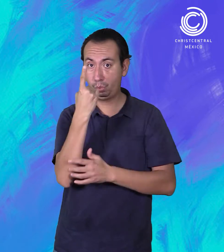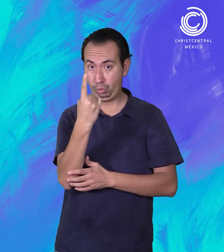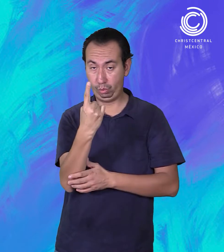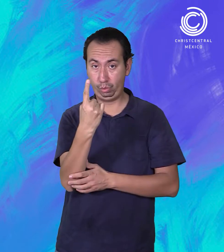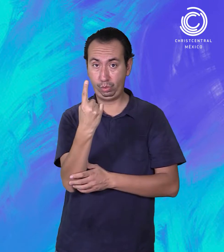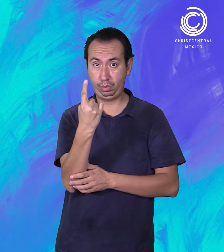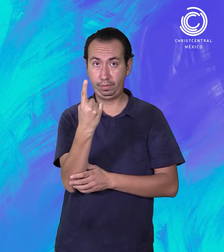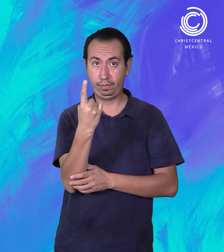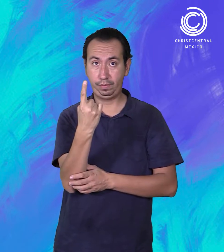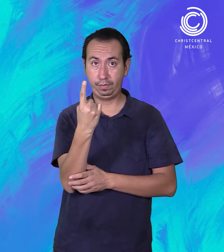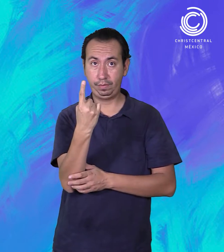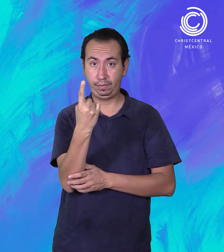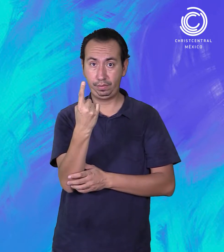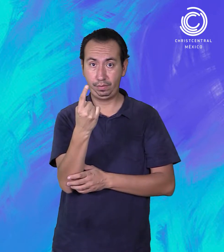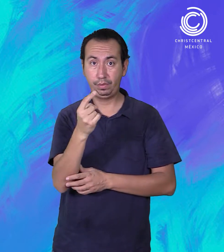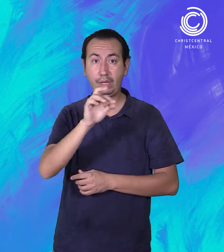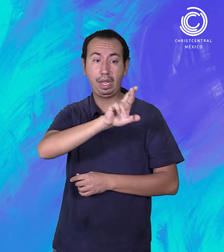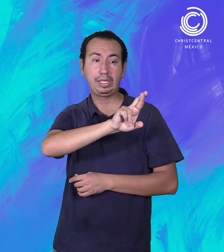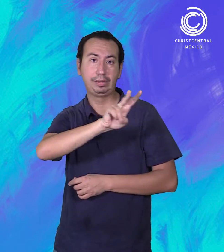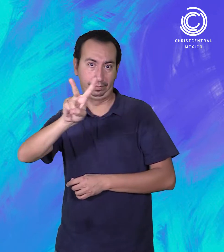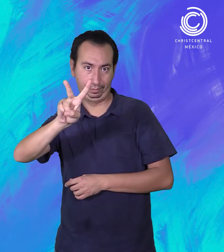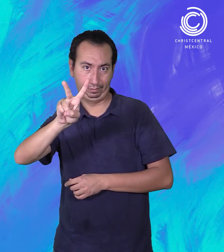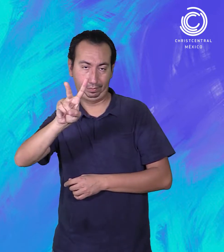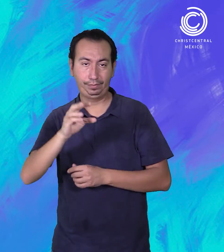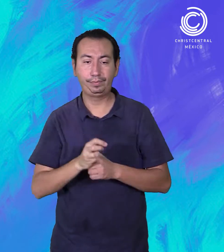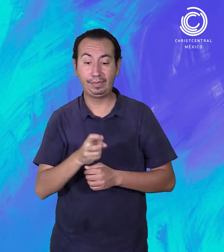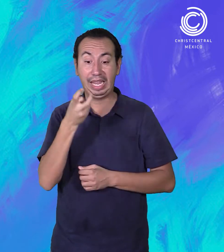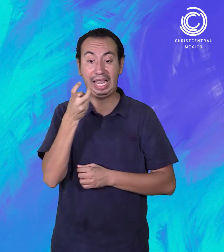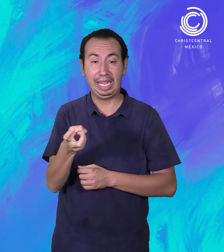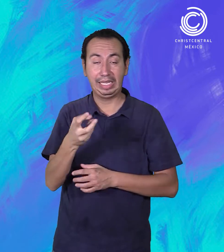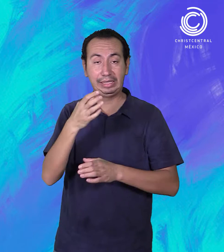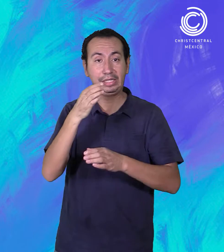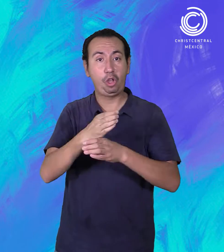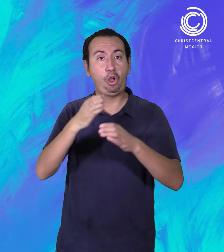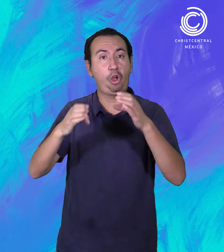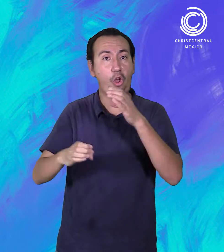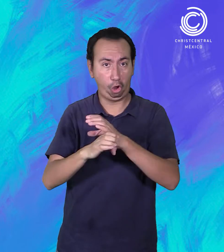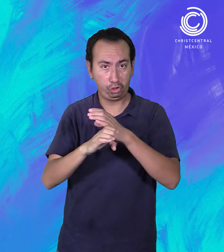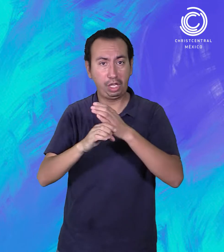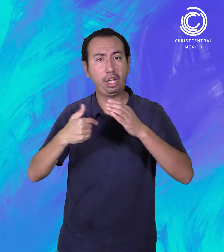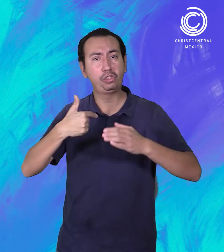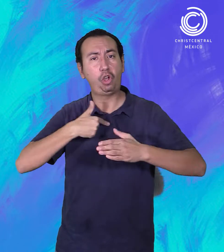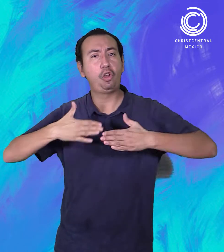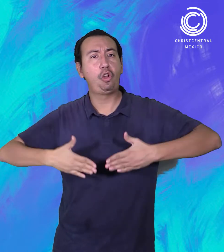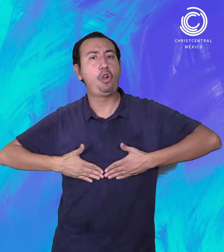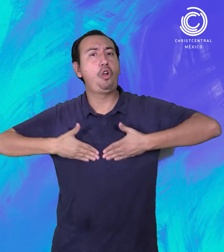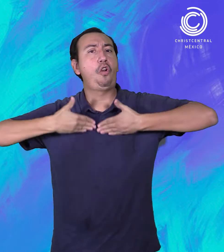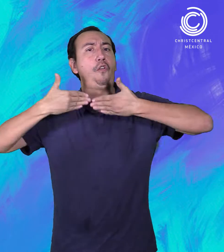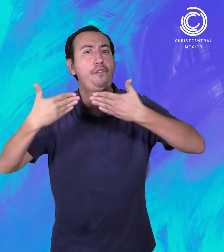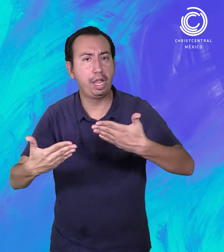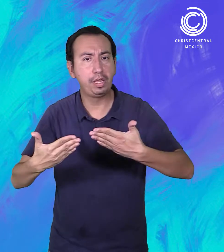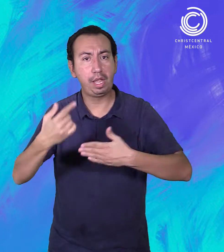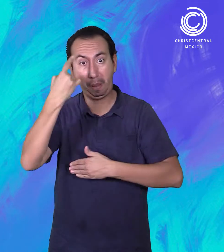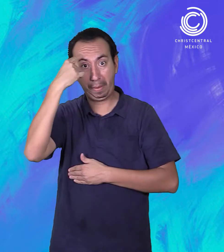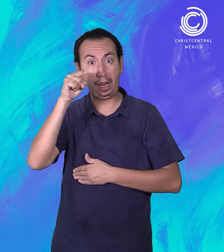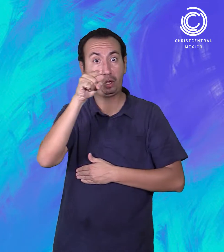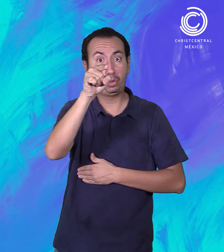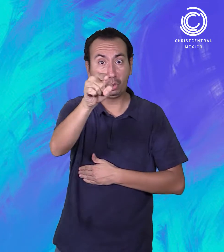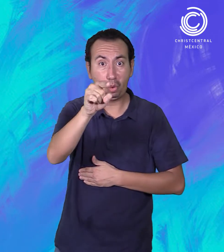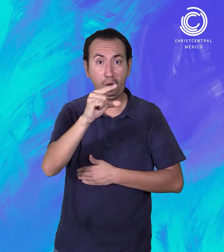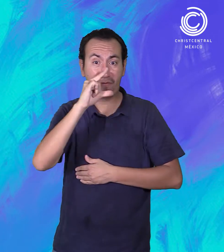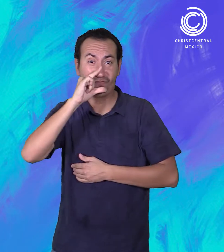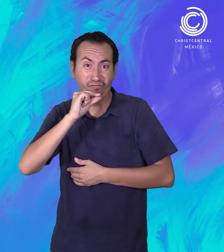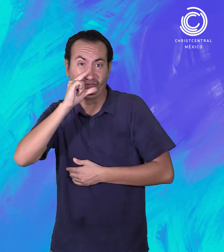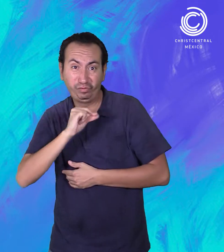1, leo la Reina Valera, estas cosas les he hablado para que no tengáis